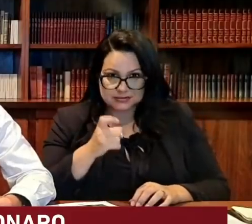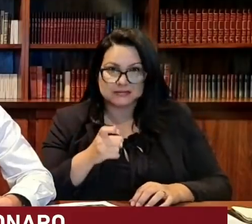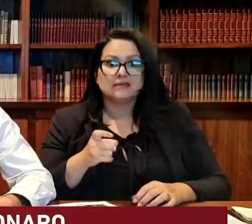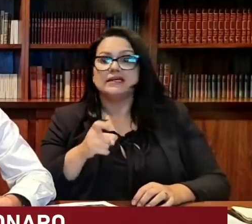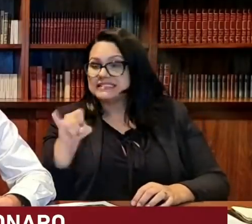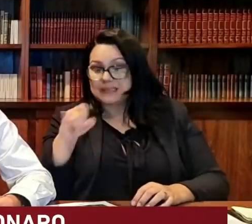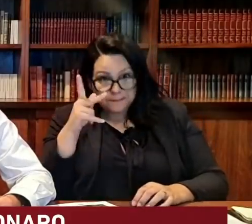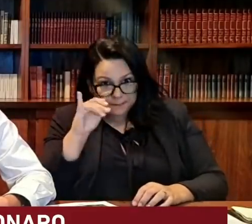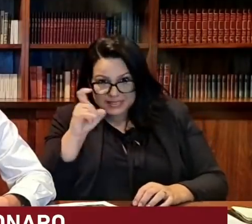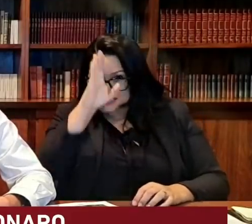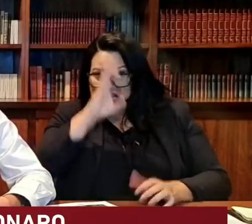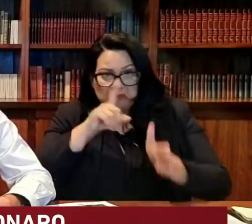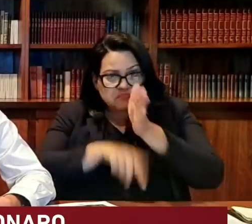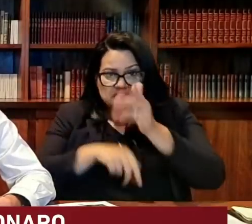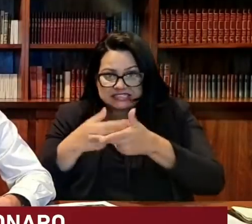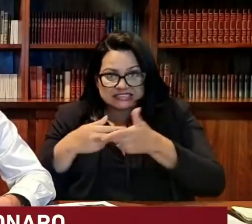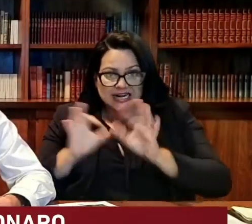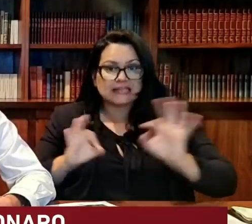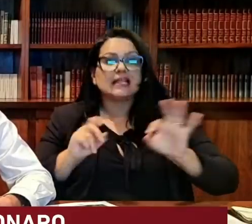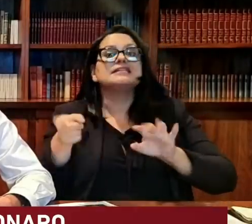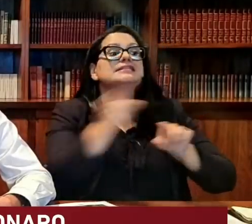vocês, todos nós, né? Em torno de